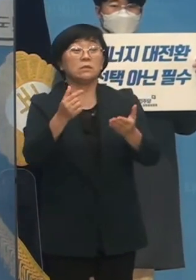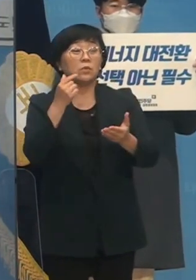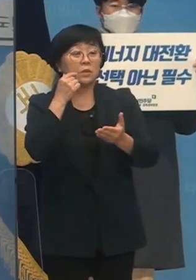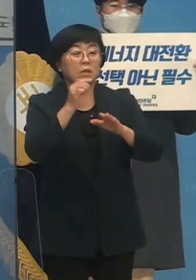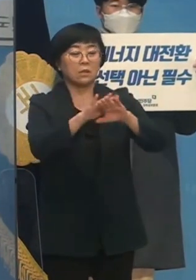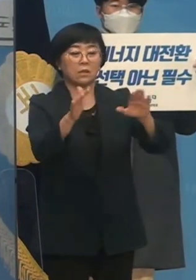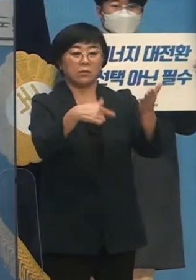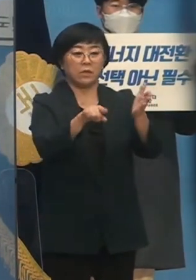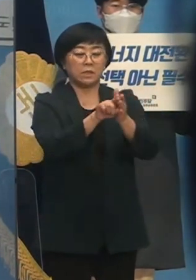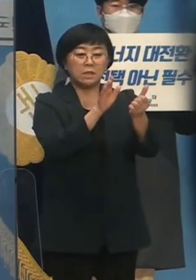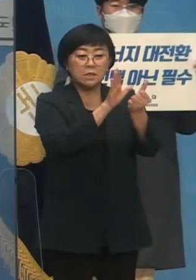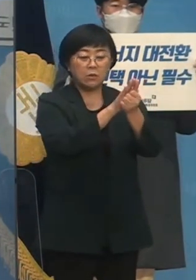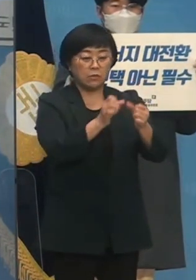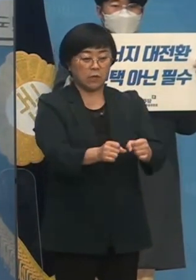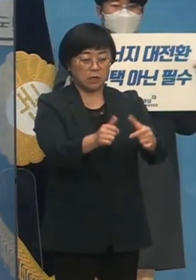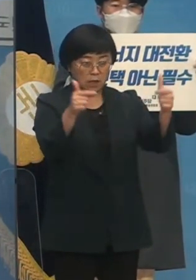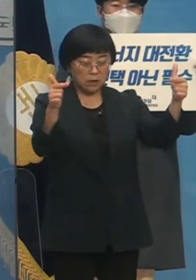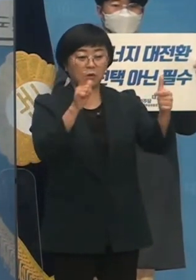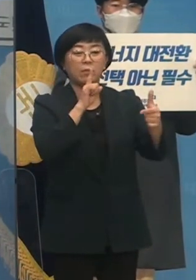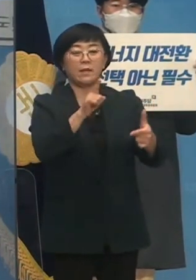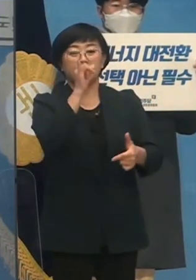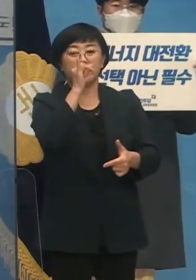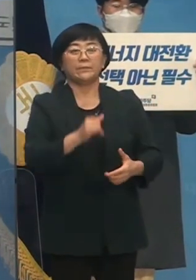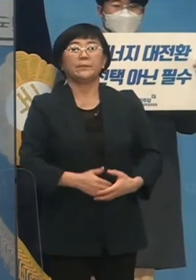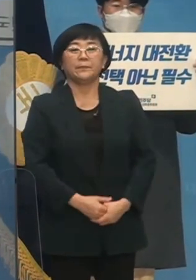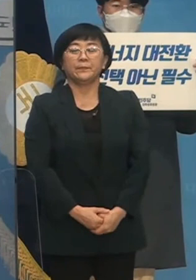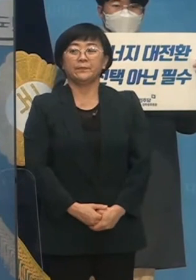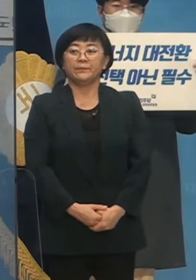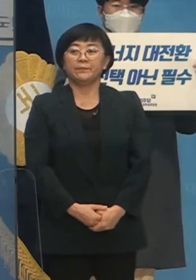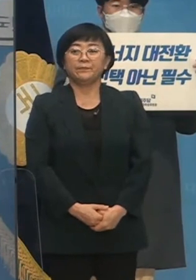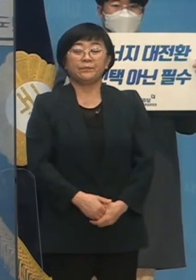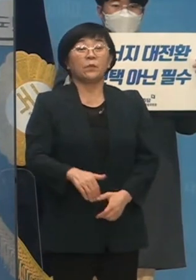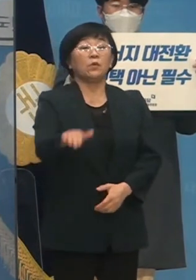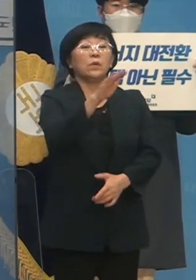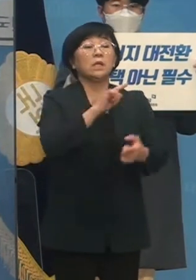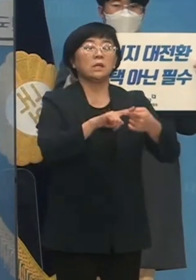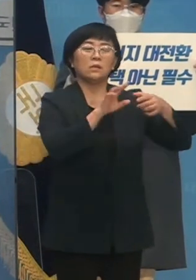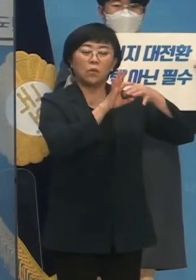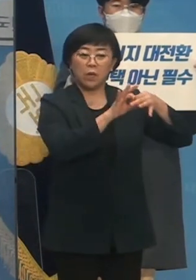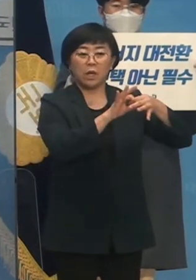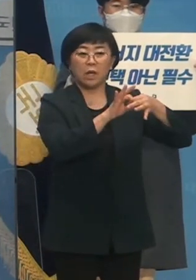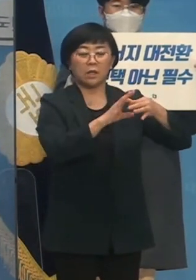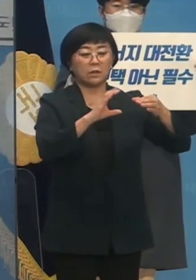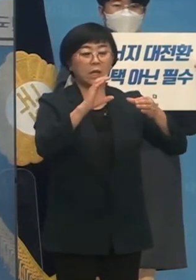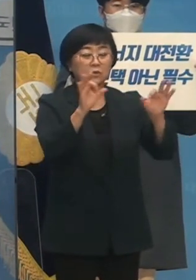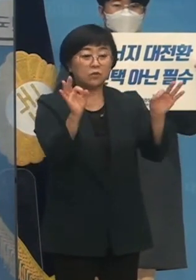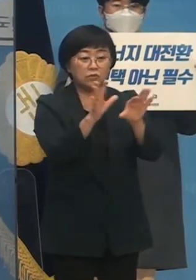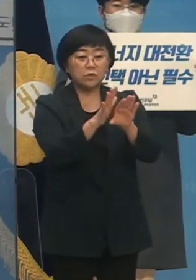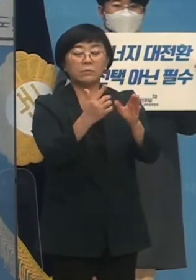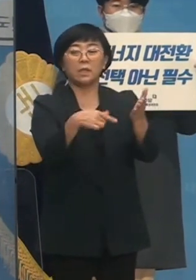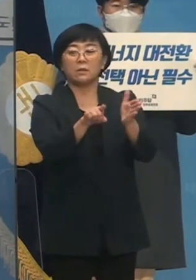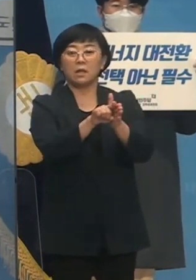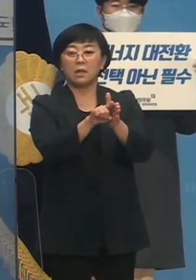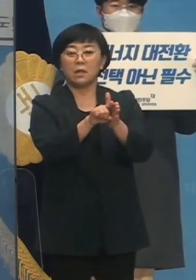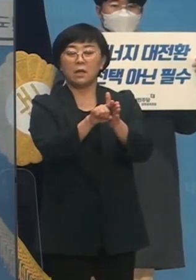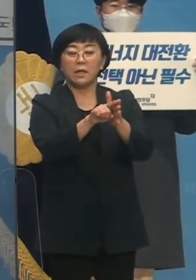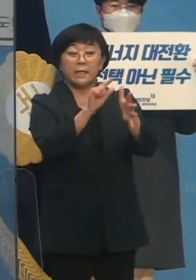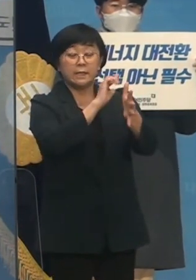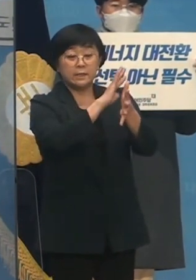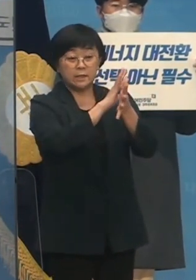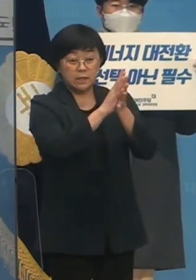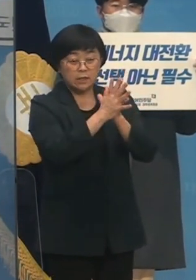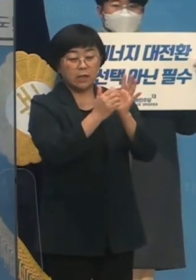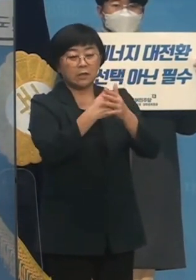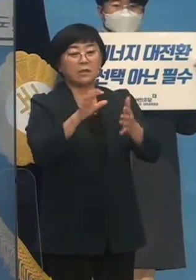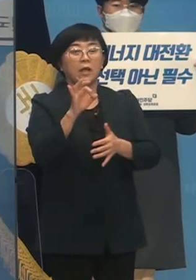위해서 지원 대상을 확대하겠다고 말씀하셨습니다. 우리는 이를 통해 탄소 중립 과정에서 질서 있는 에너지